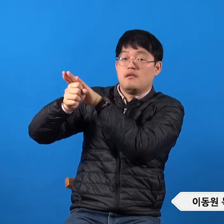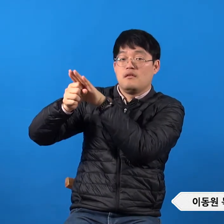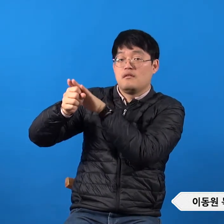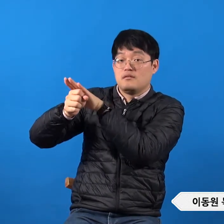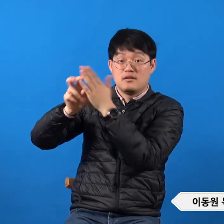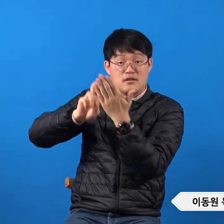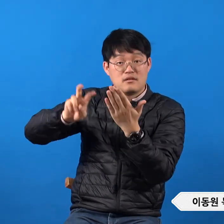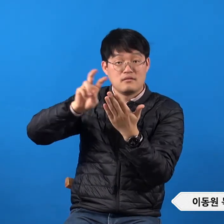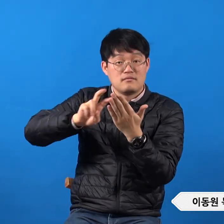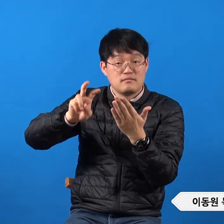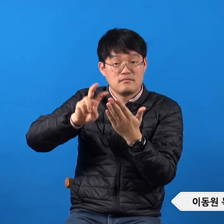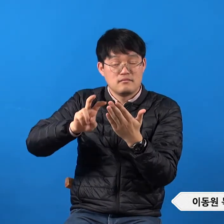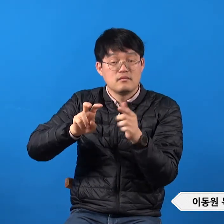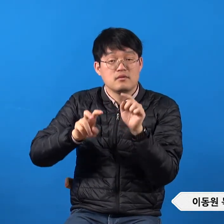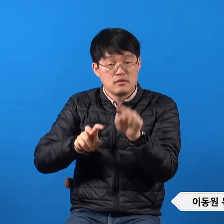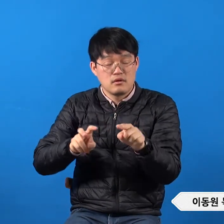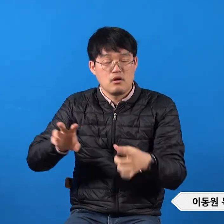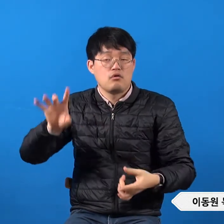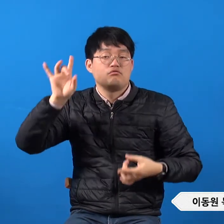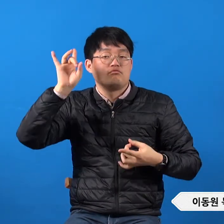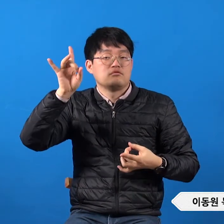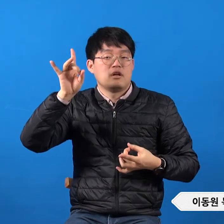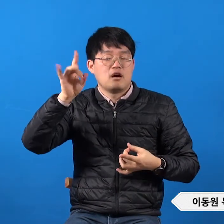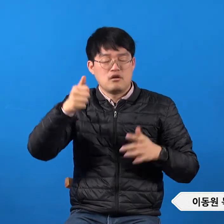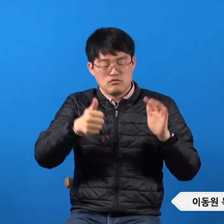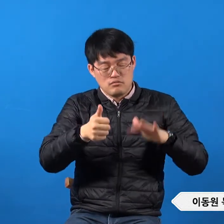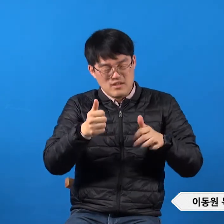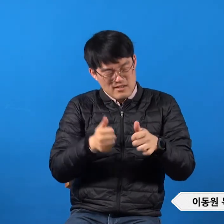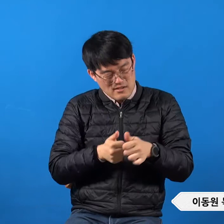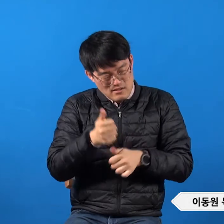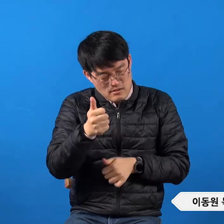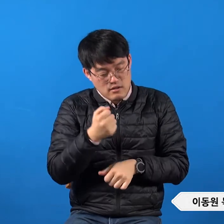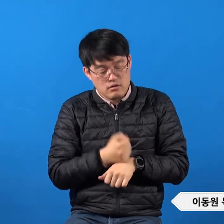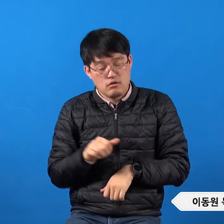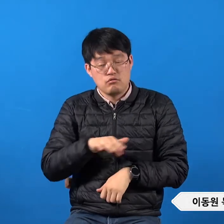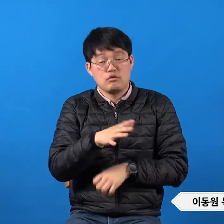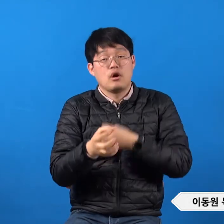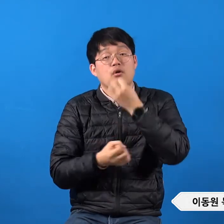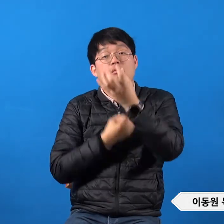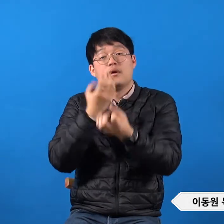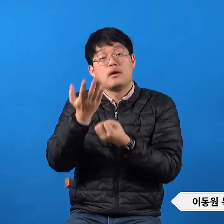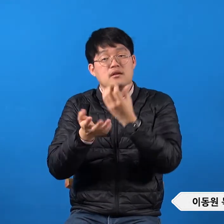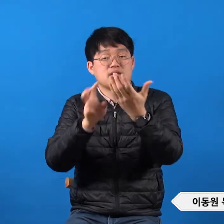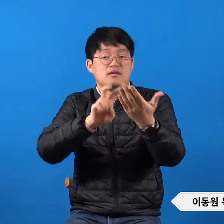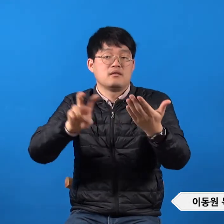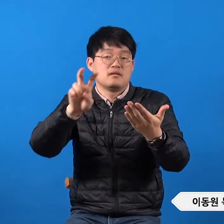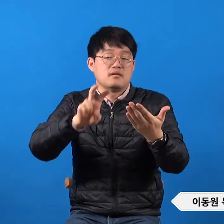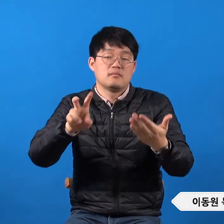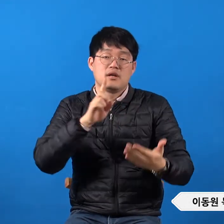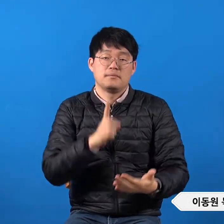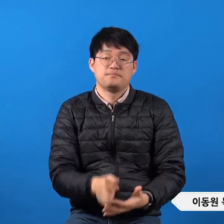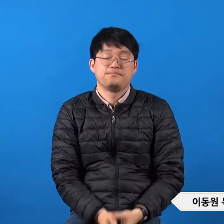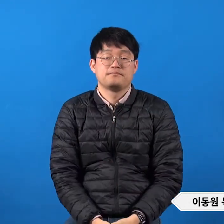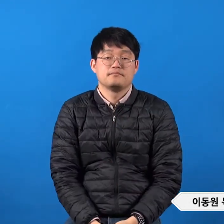사랑해. 이게 우상 숭배를 극복하고자 하는 우리의 고백을 주 앞에 드리는